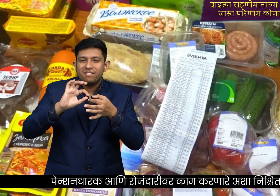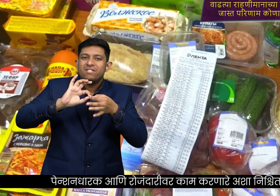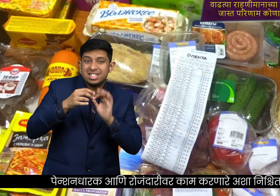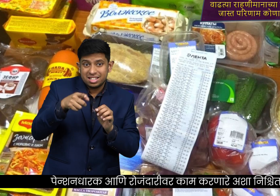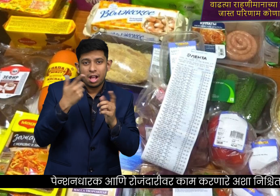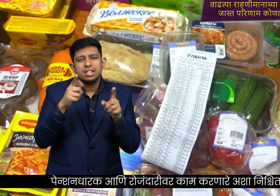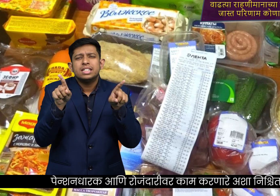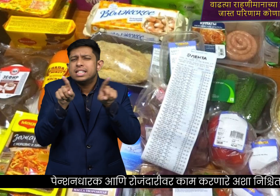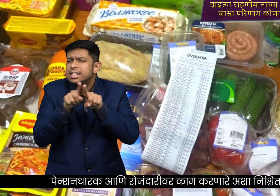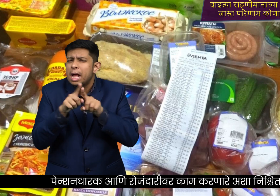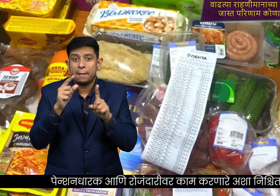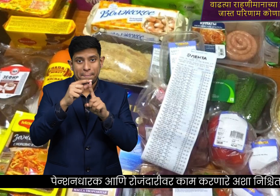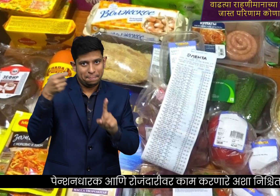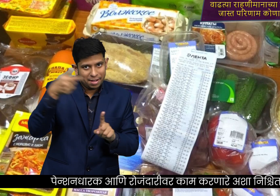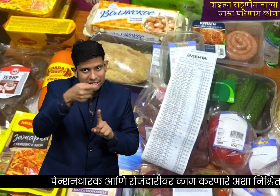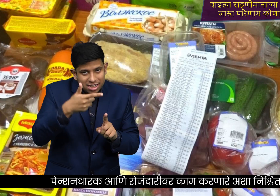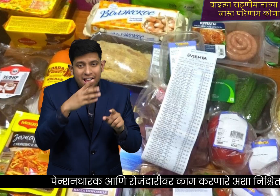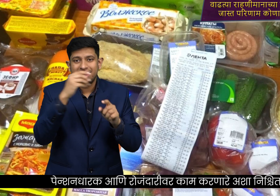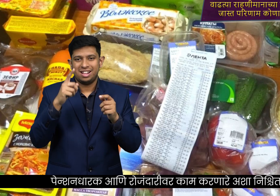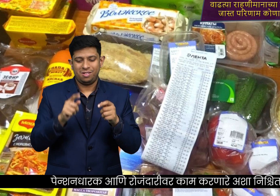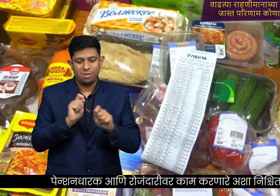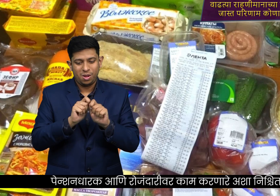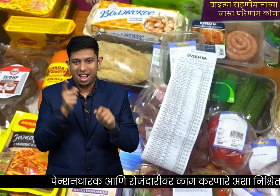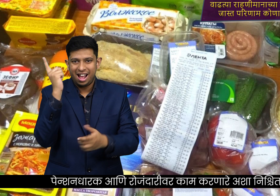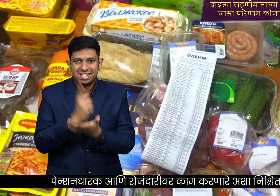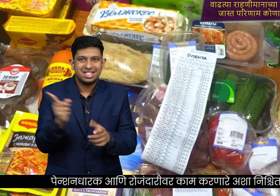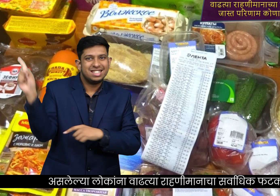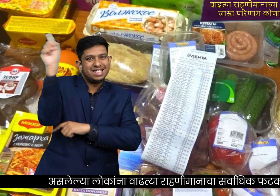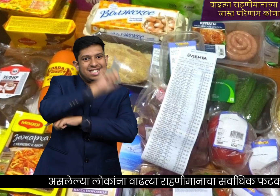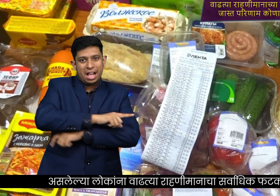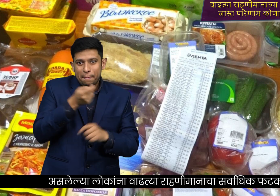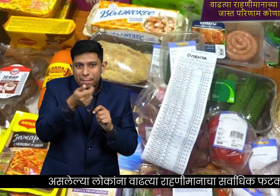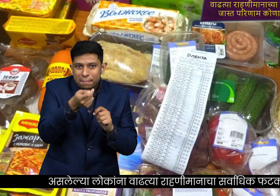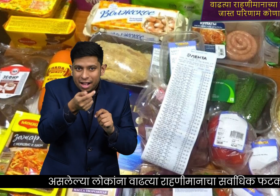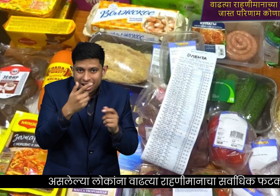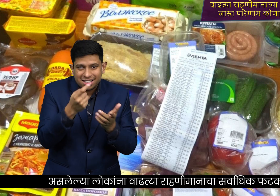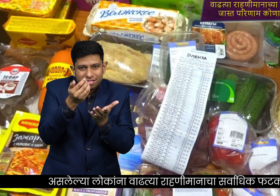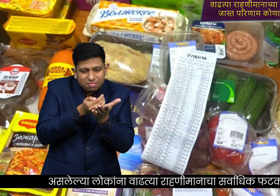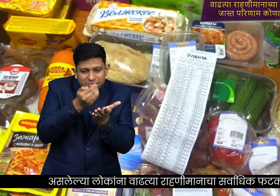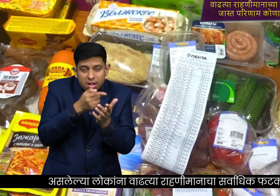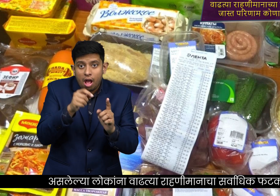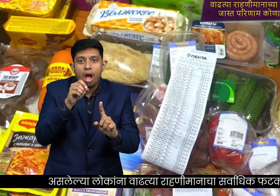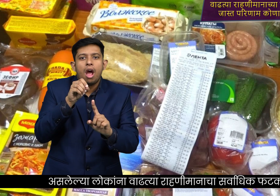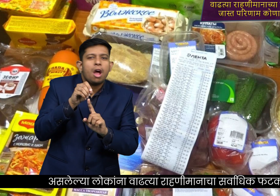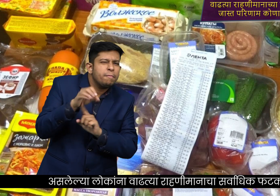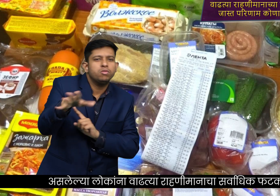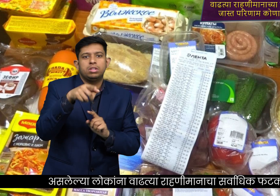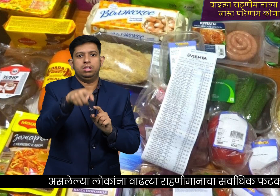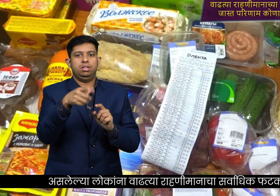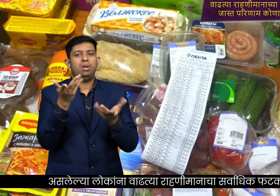पेन्शनधारक आणि रोजंदारीवर काम करणारे असे निश्चित उत्पन्न असलेल्या लोकांना वाढत्या